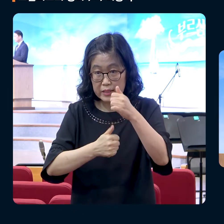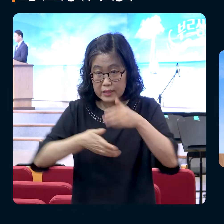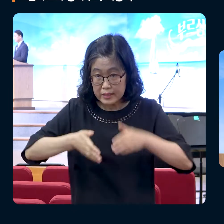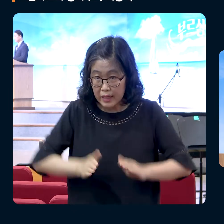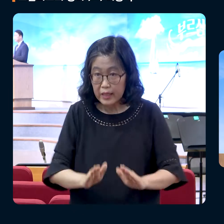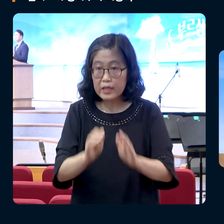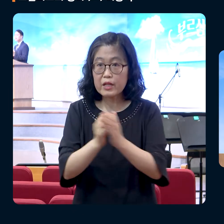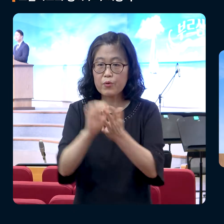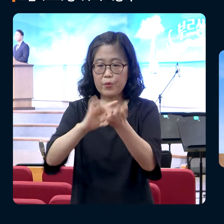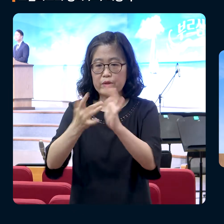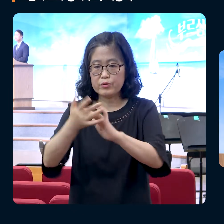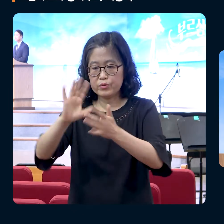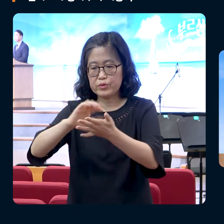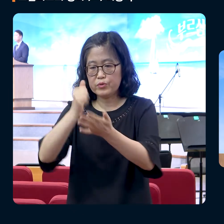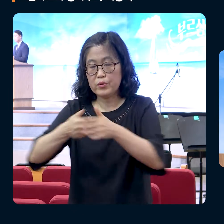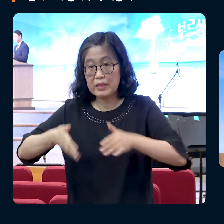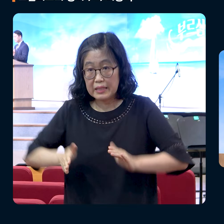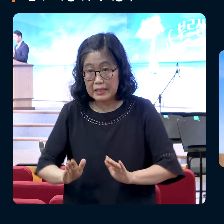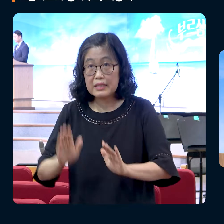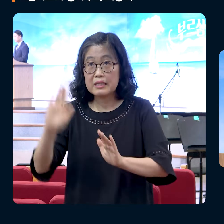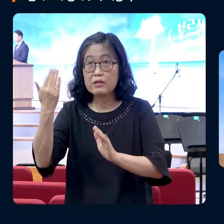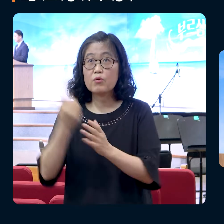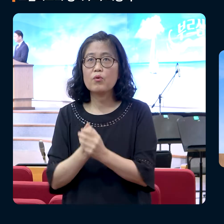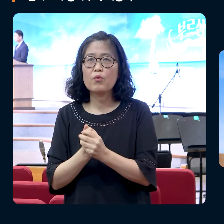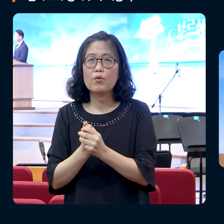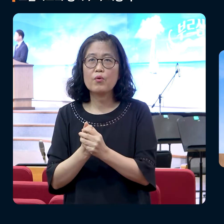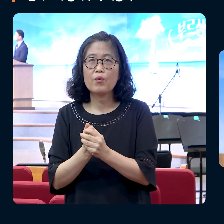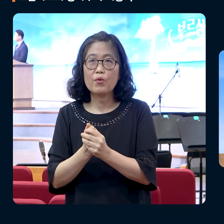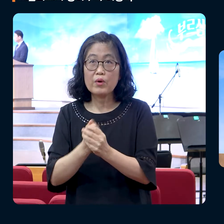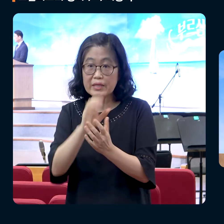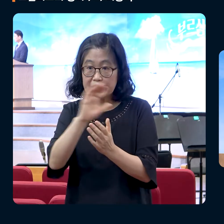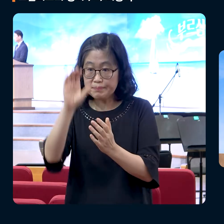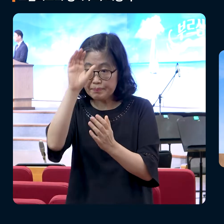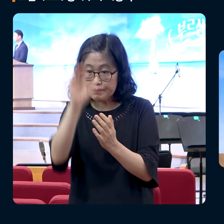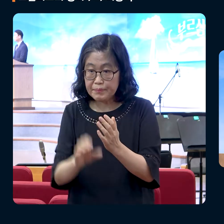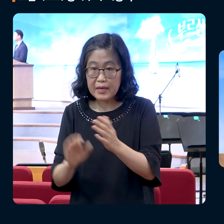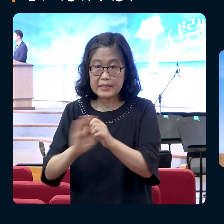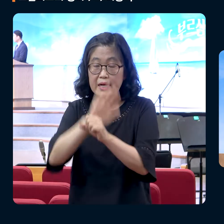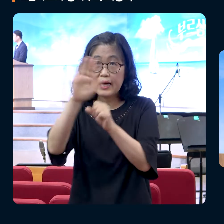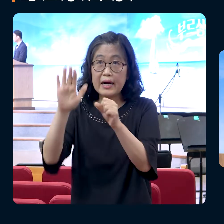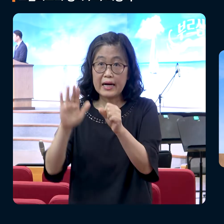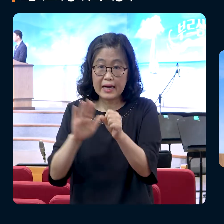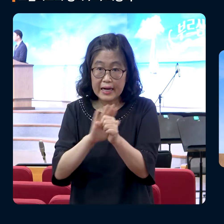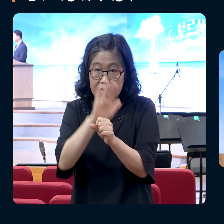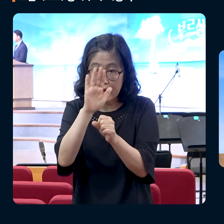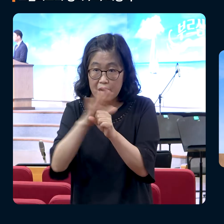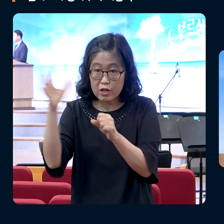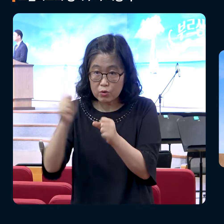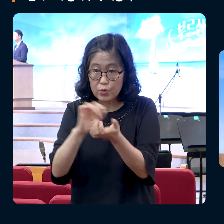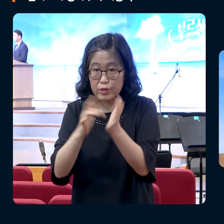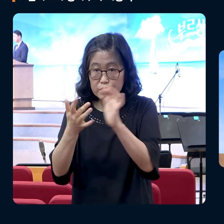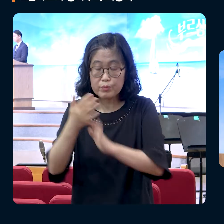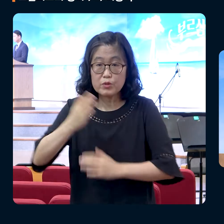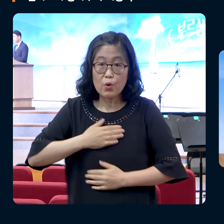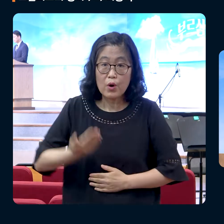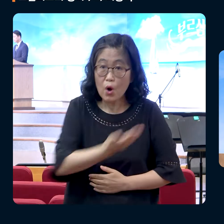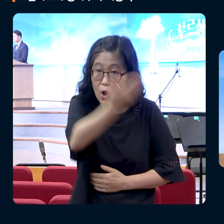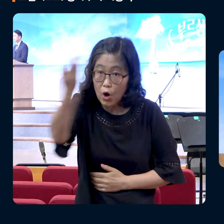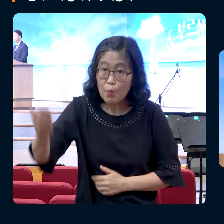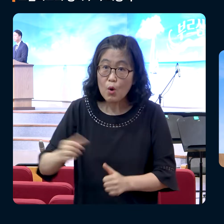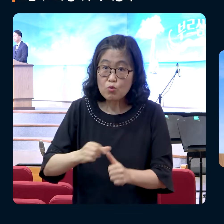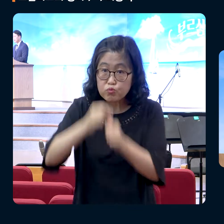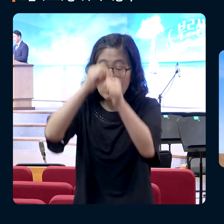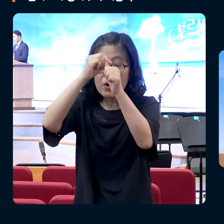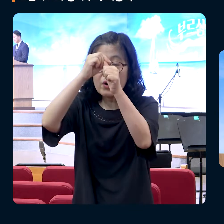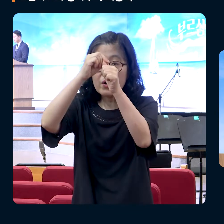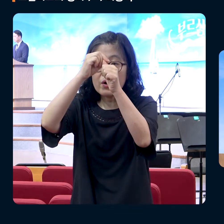땅 가운데 오셔서 하나님의 나라를 선포하시고 십자가로 당신의 사람을 구원하시고 저와 여러분을